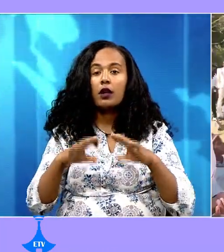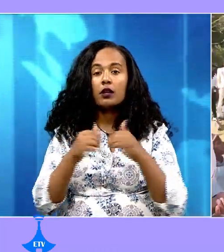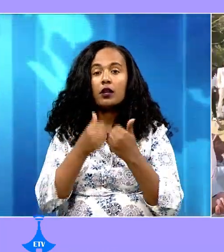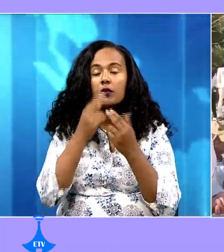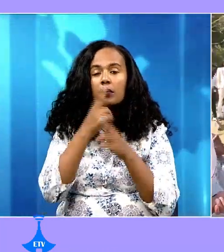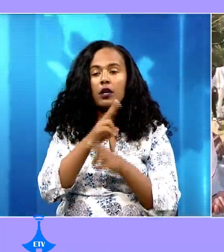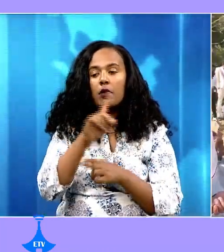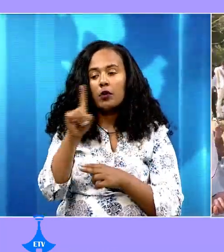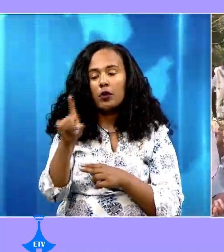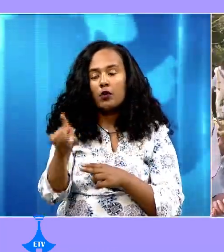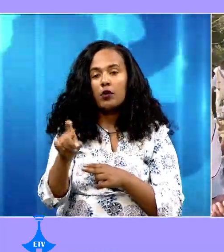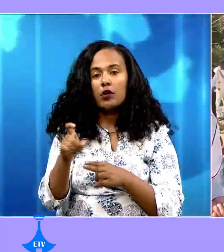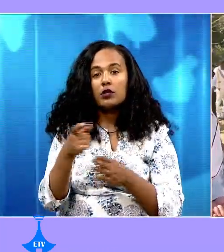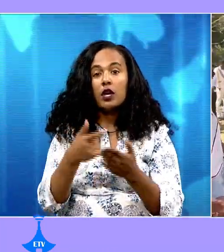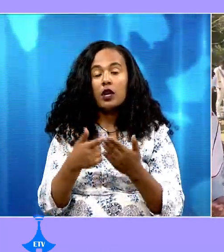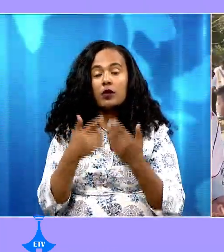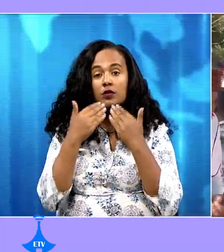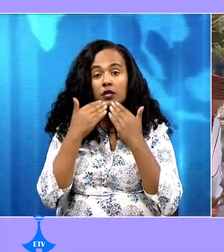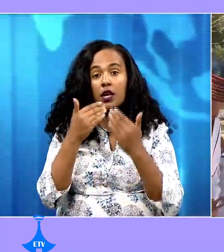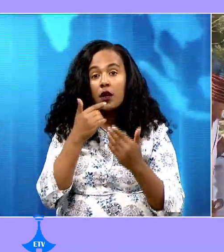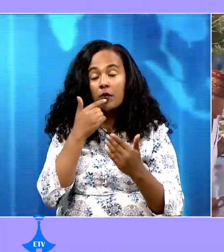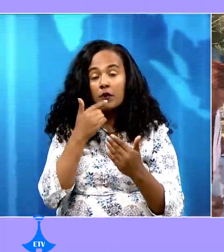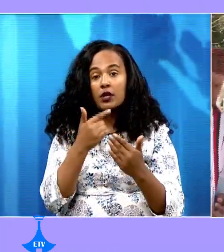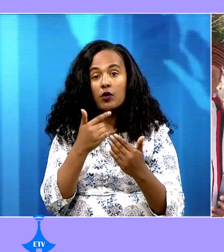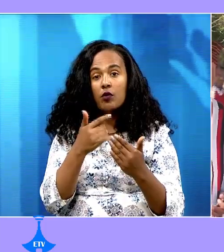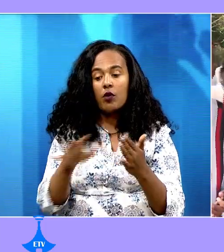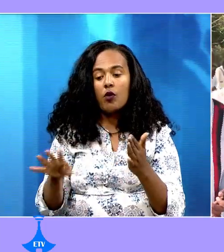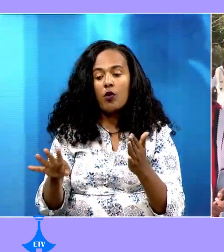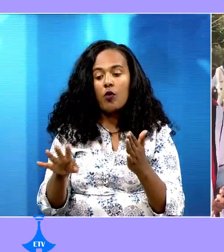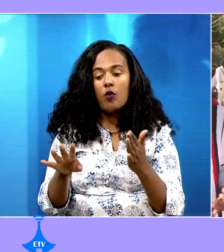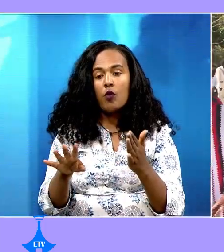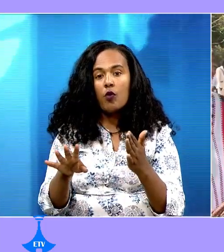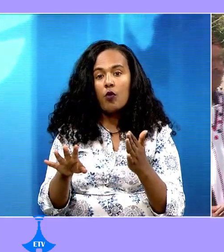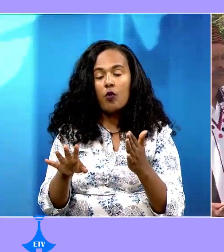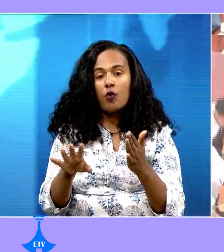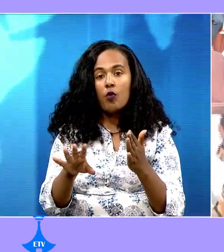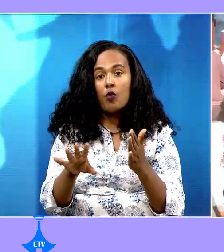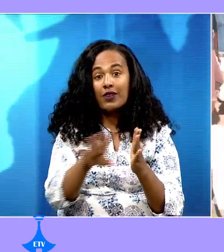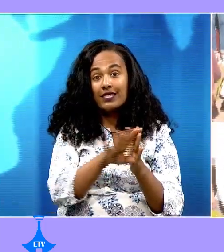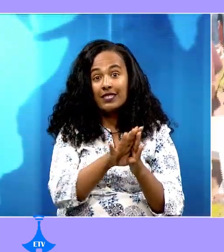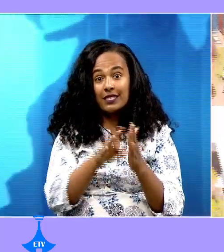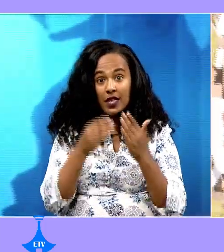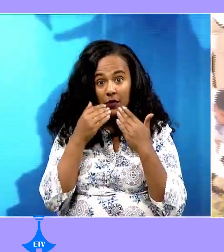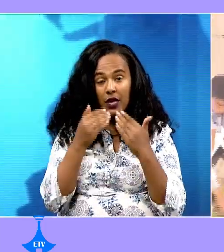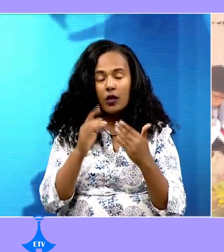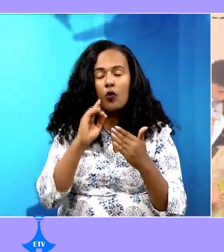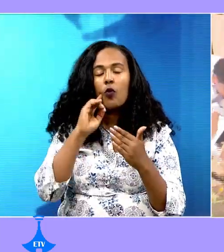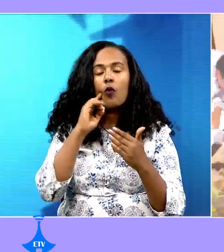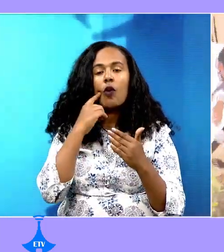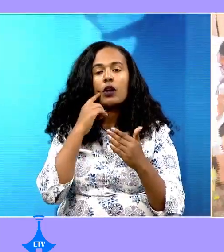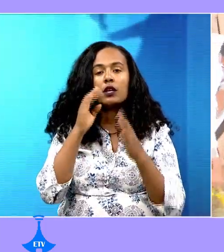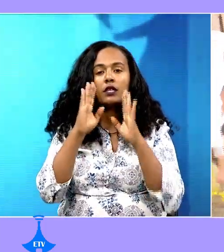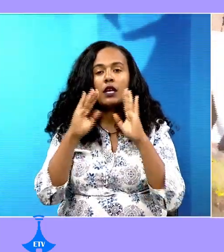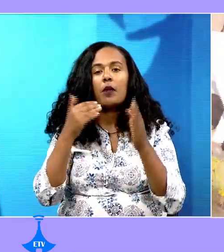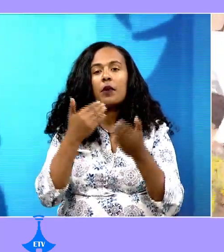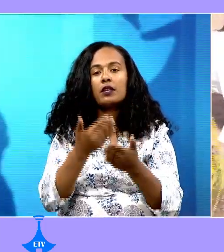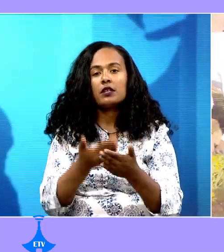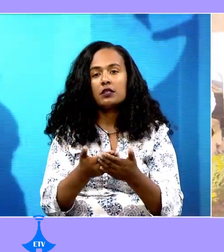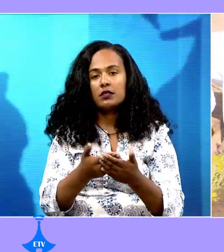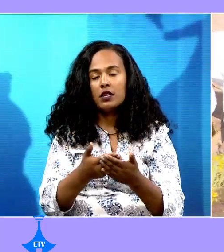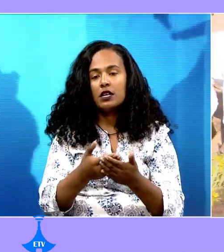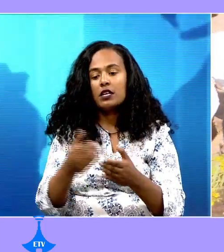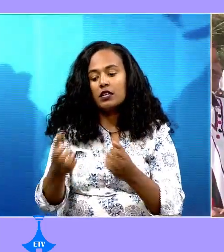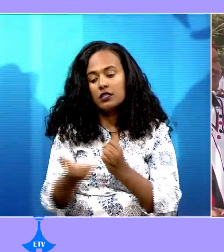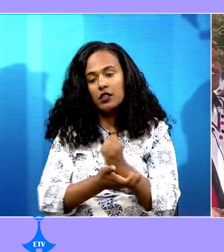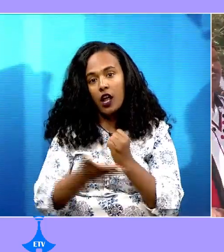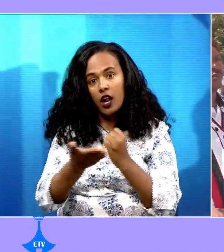የሚከበረው? ዛሬ ምስጋና የምንለው ወንዝ ሲመርቀው እንኳን ለዚህ ለሰላም አልደረስ ብሎን ሳራ ጭደን ሸማግሌ